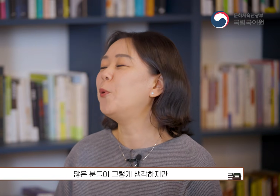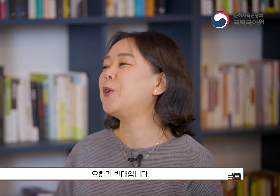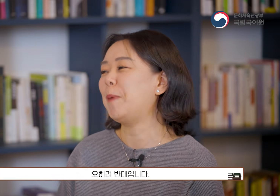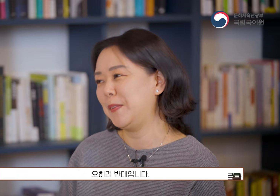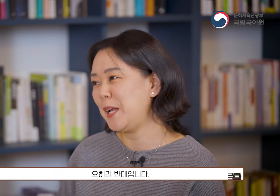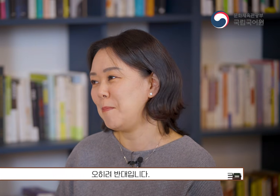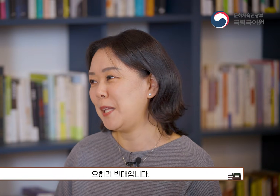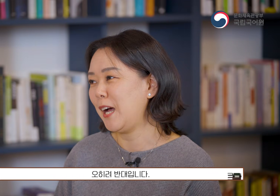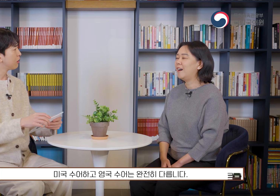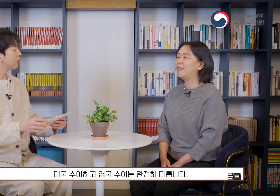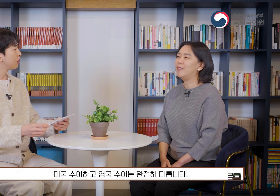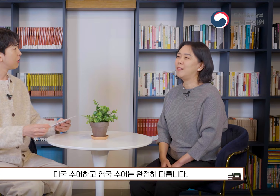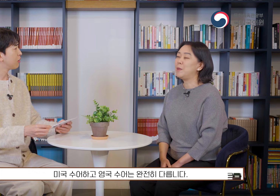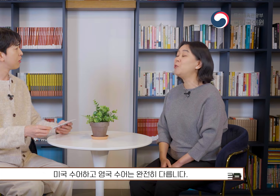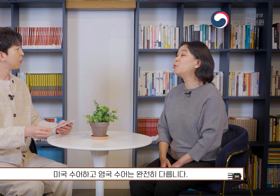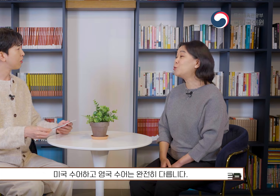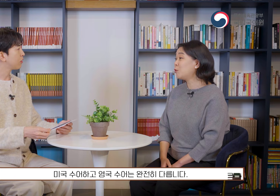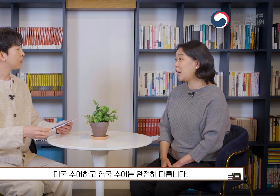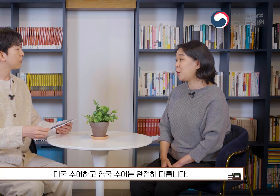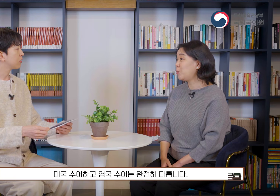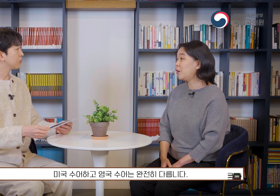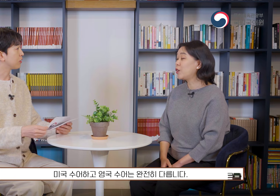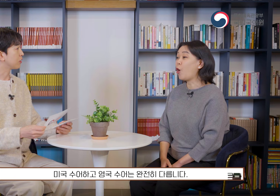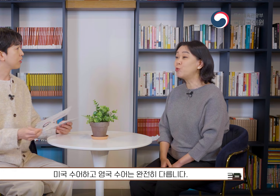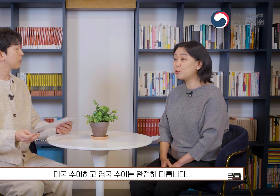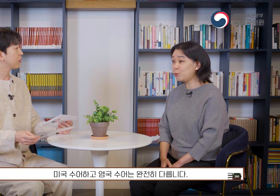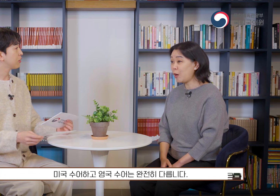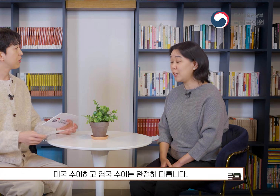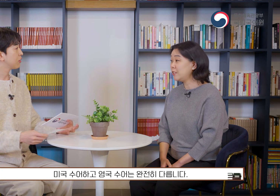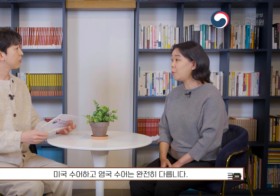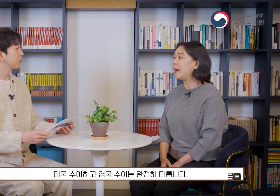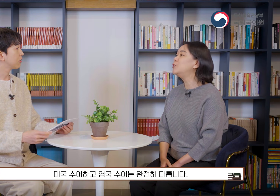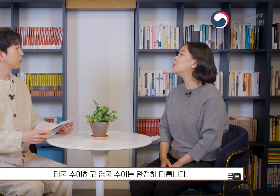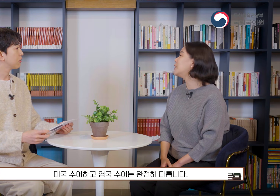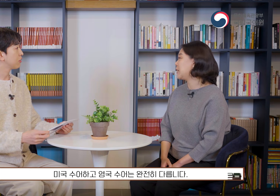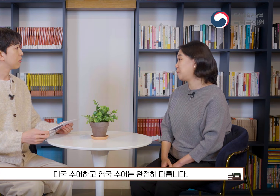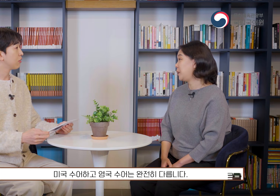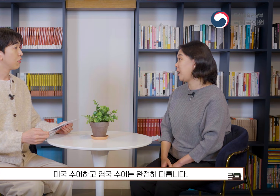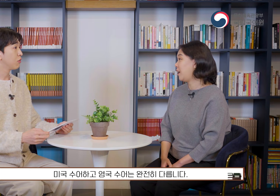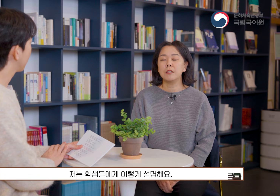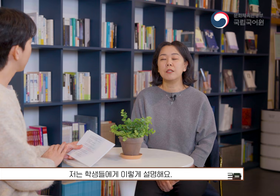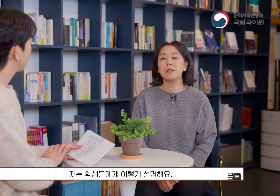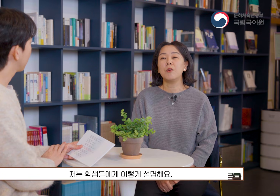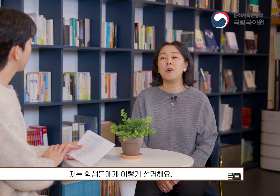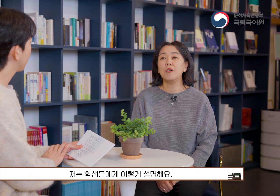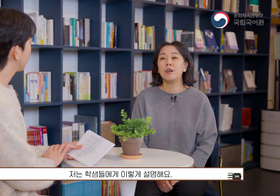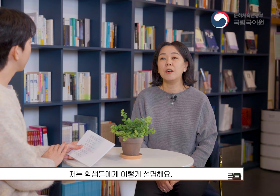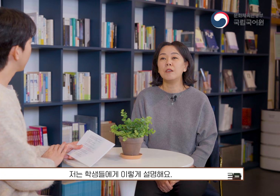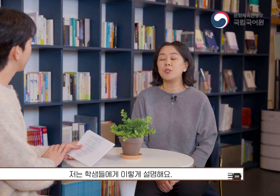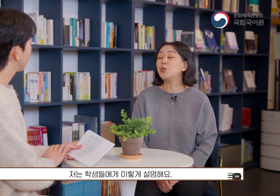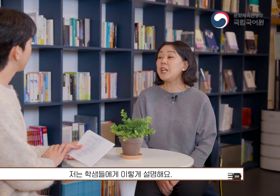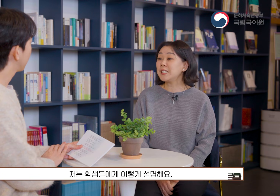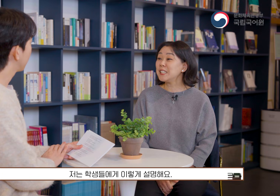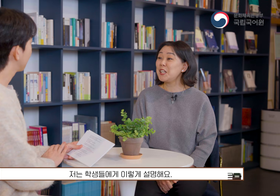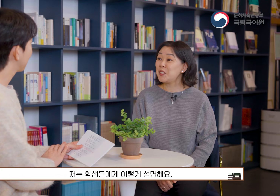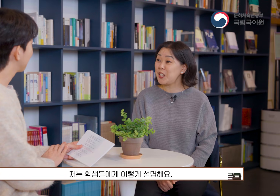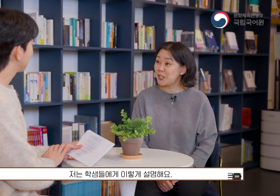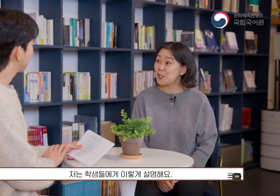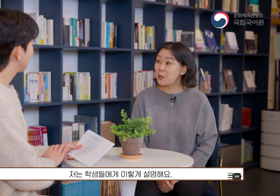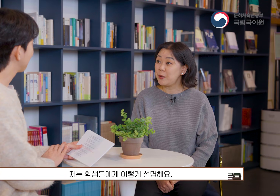오히려 반대입니다. 미국 수어하고 네. 영국 수어하는 완전히 다릅니다. 그래서 저는 학생들한테 이렇게 설명을